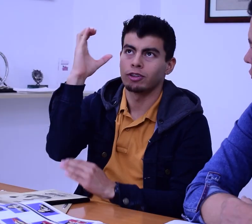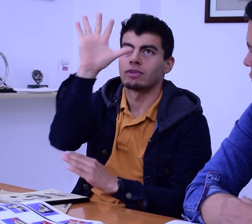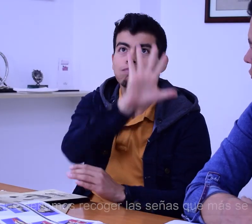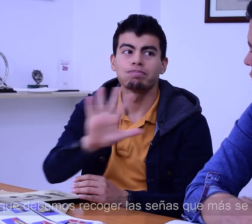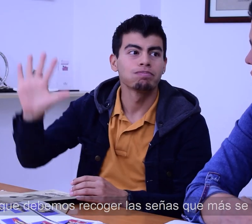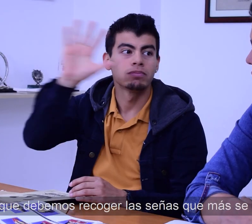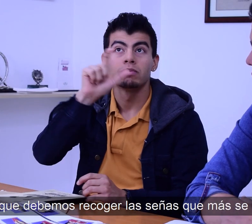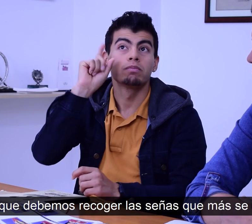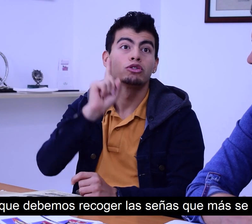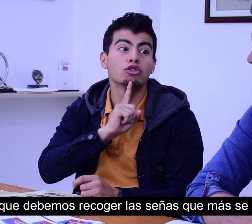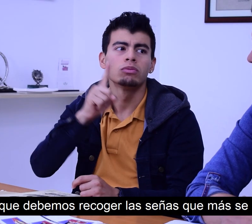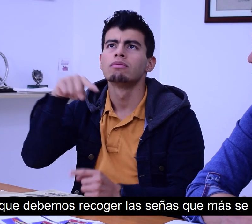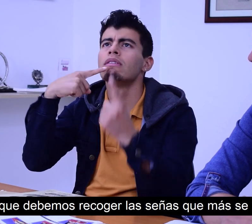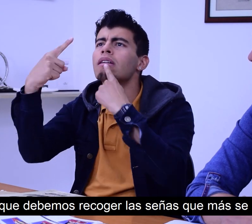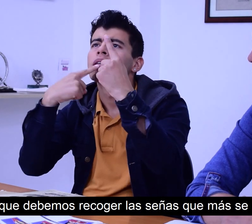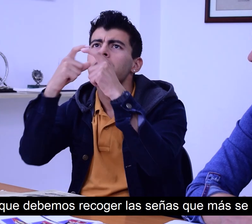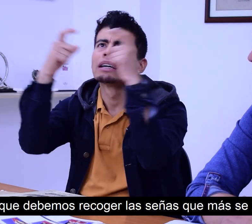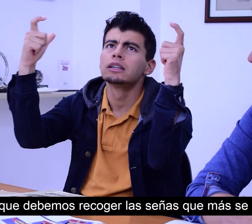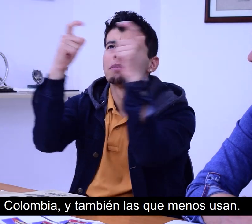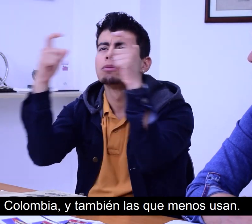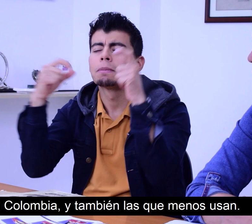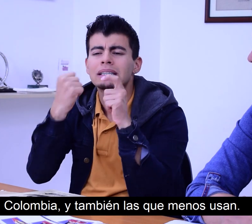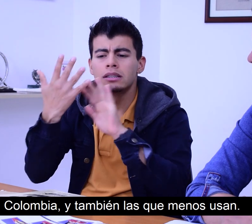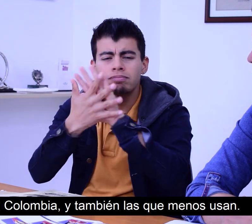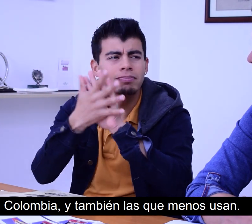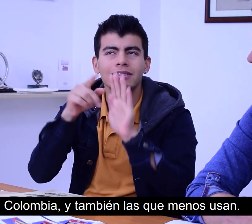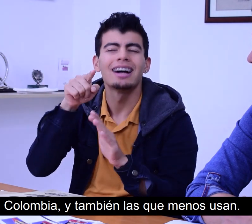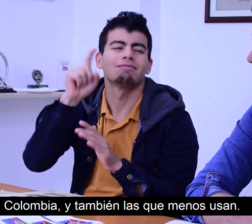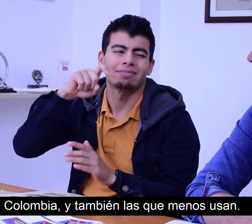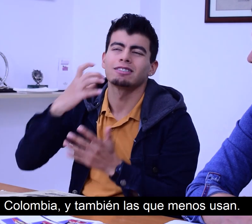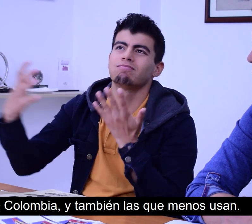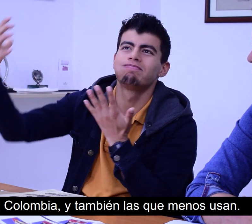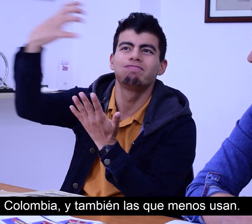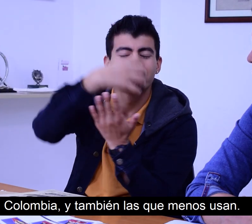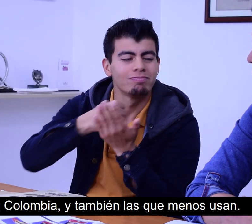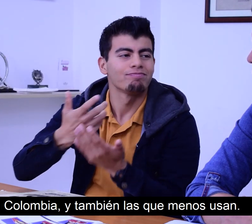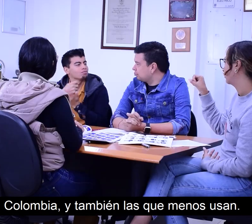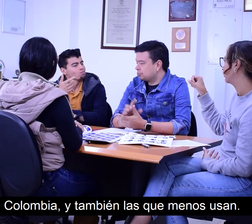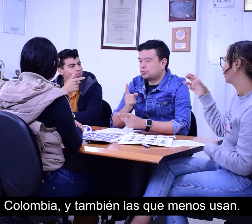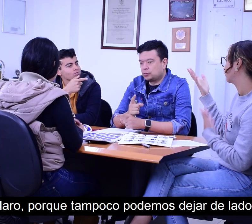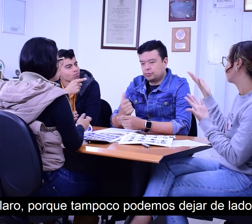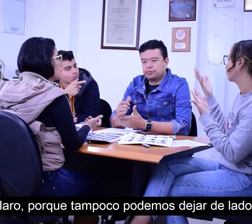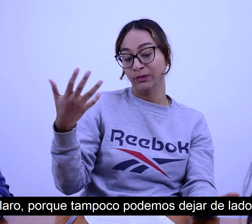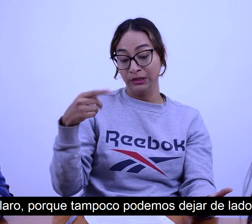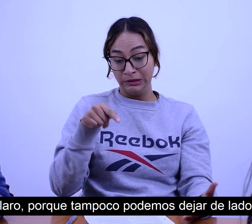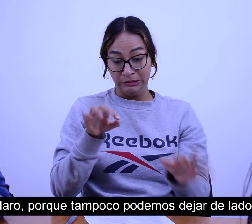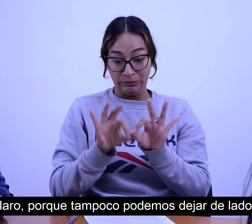Sí, y es que debemos recoger las señas que más se usan en Colombia Y también las que menos se usan Sí, claro, porque tampoco